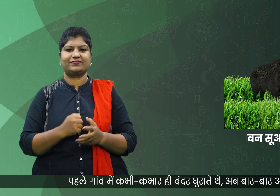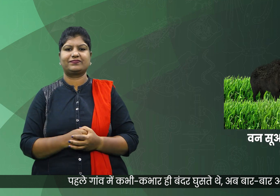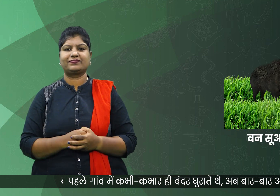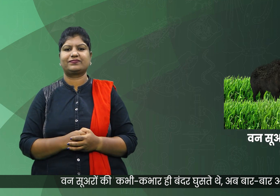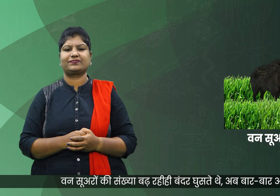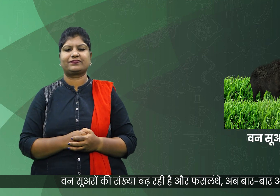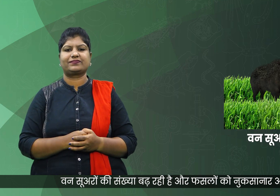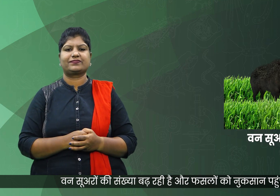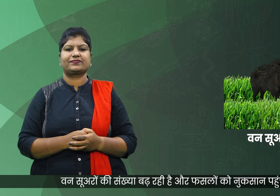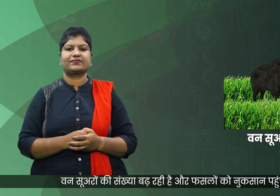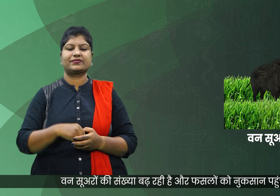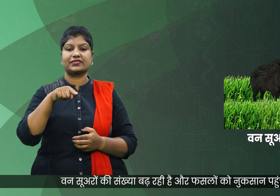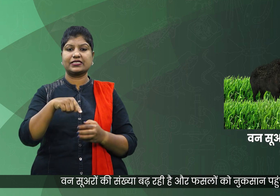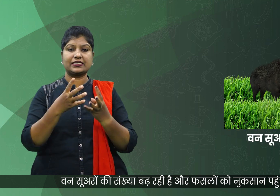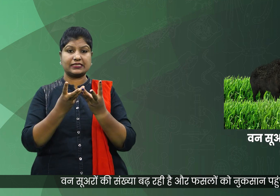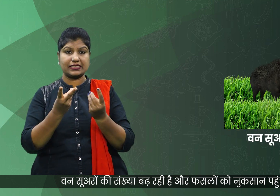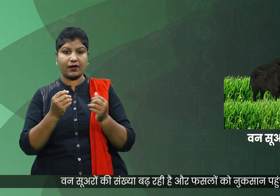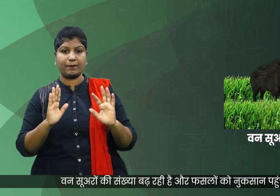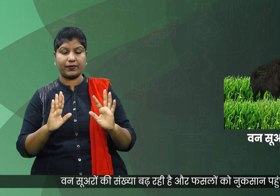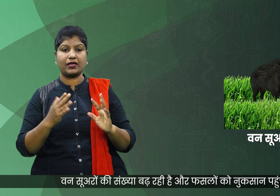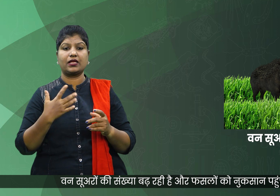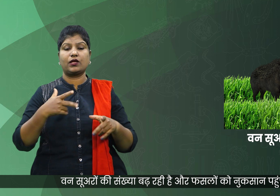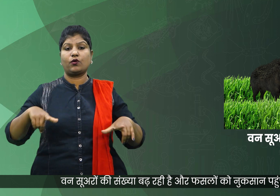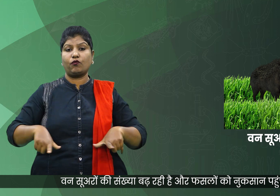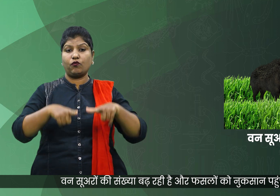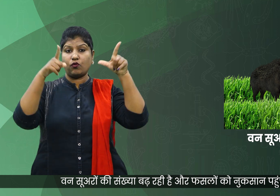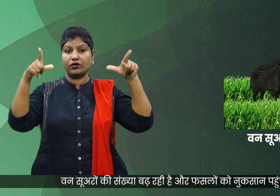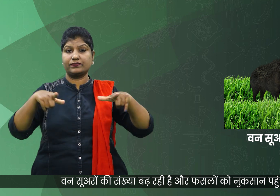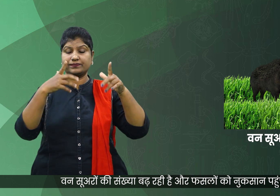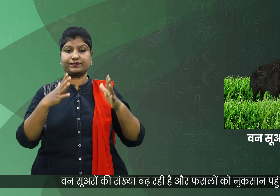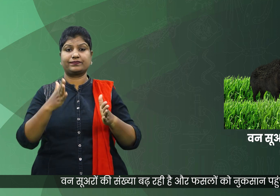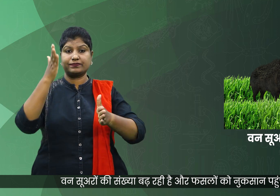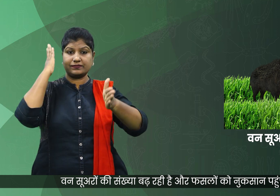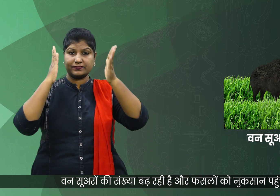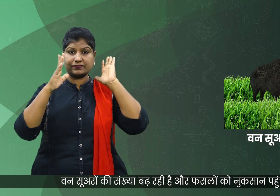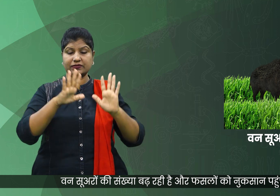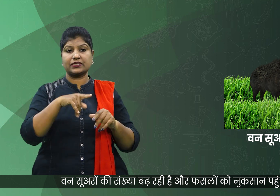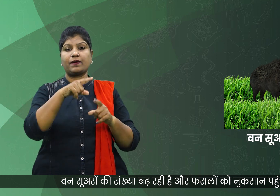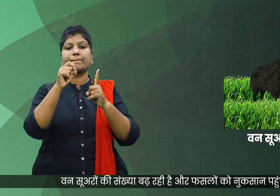वन सुरो की संख्या बढ़ रही है और फसलों को नुकसान पहुचा रही